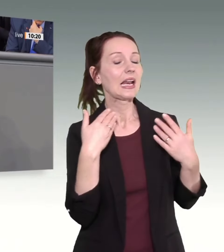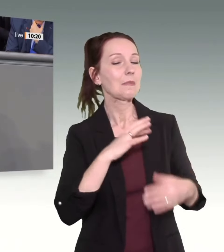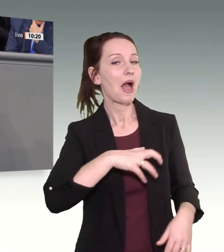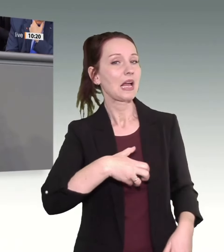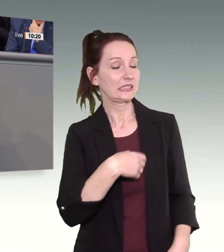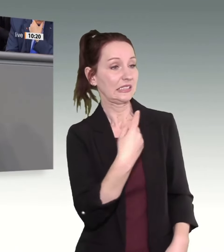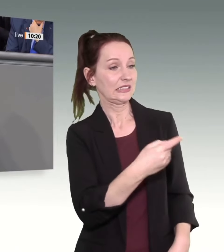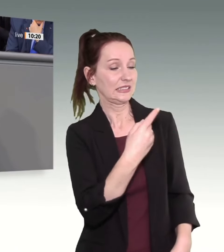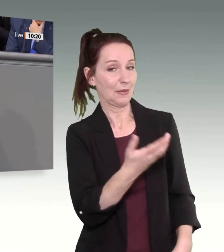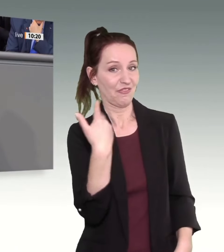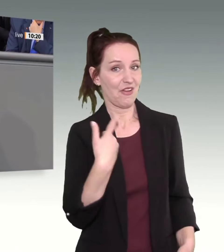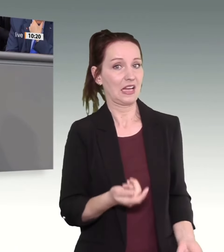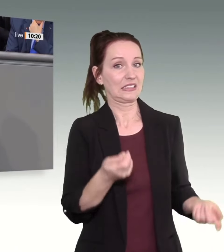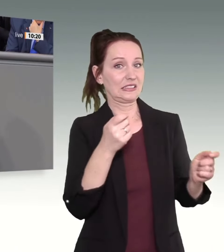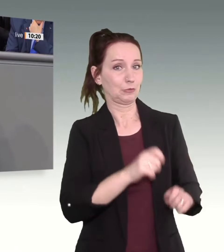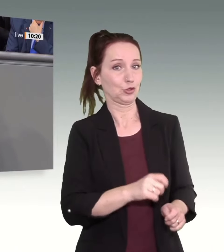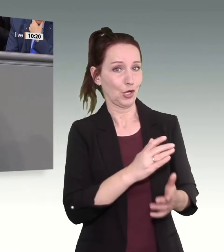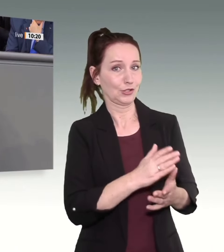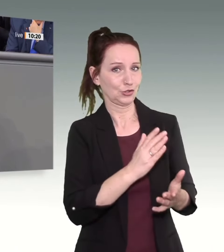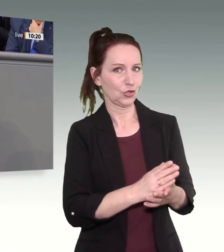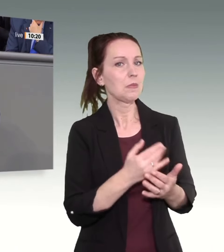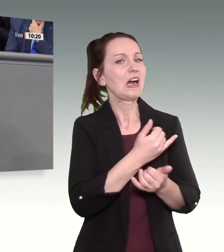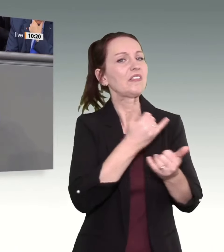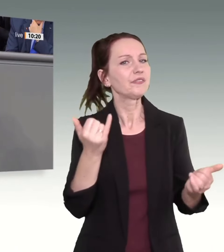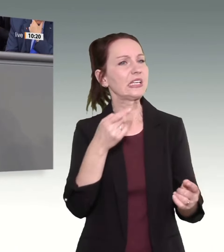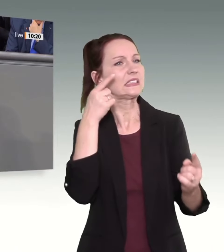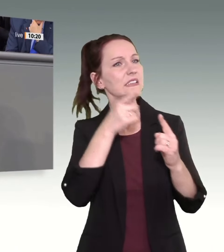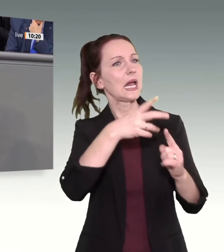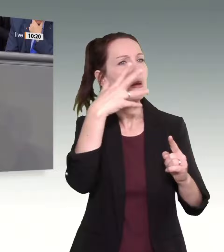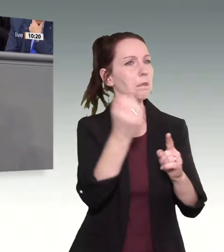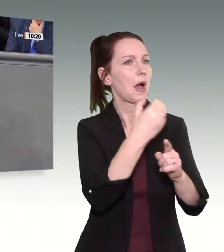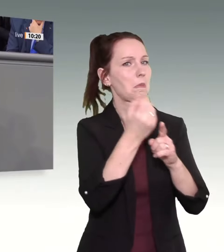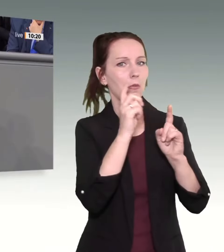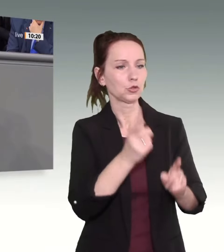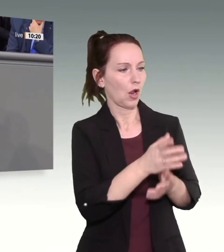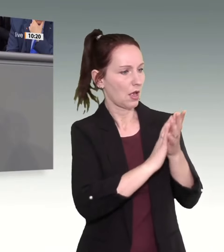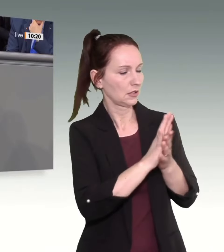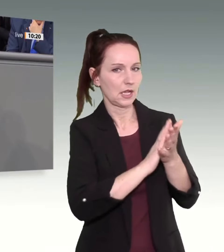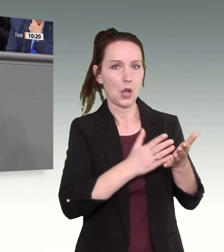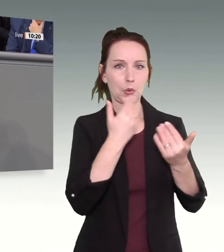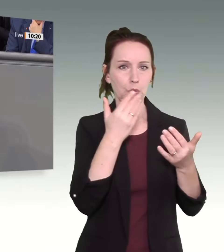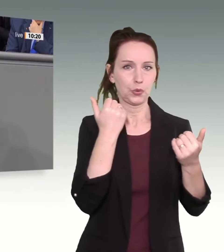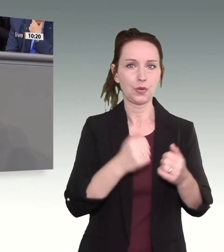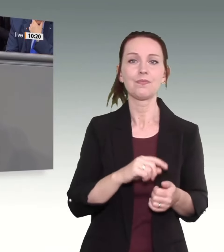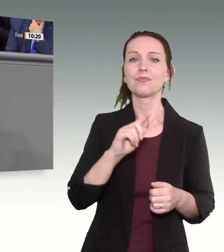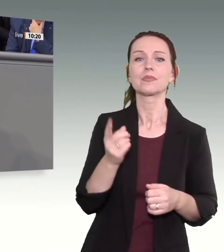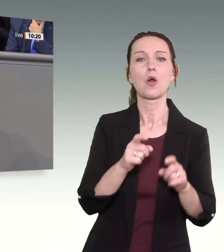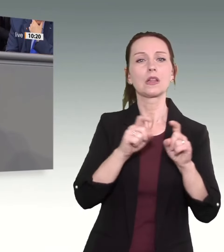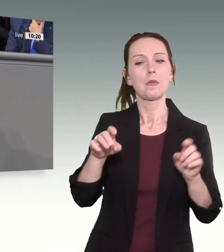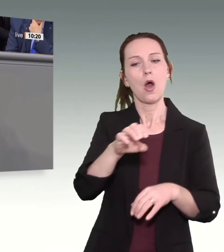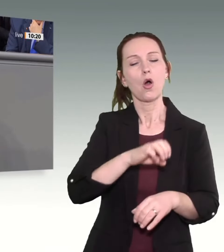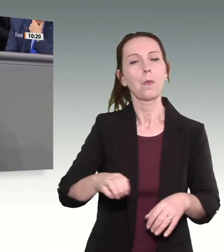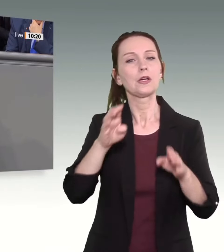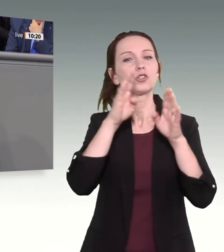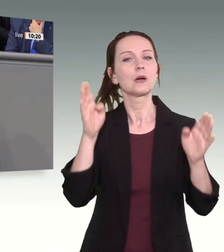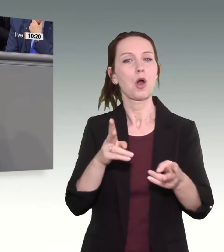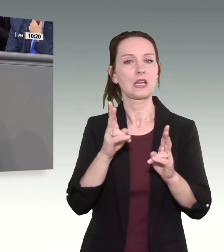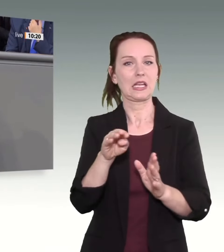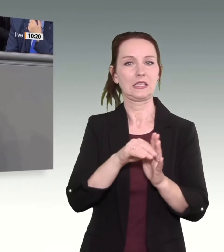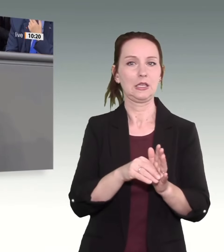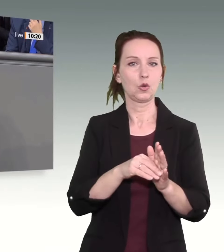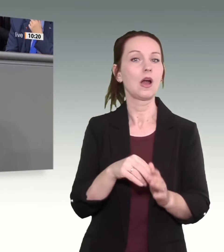erreichen wollen. Das Gleiche gilt übrigens für die europäische Gebäuderichtlinie. Es gibt keinen Sanierungszwang, wie Sie das insinuieren wollen, das wissen Sie,